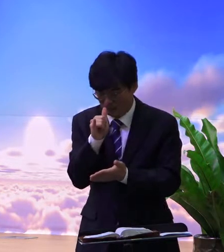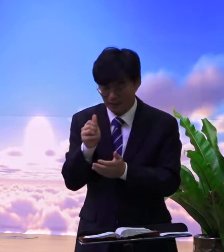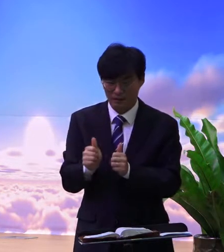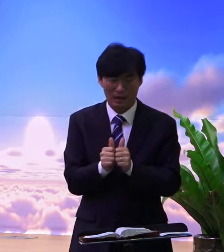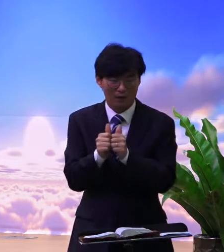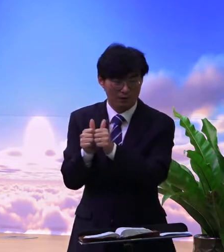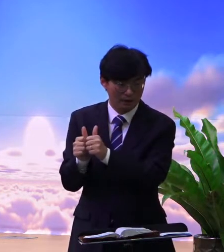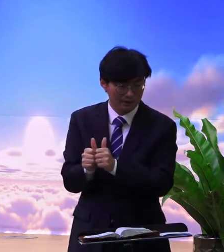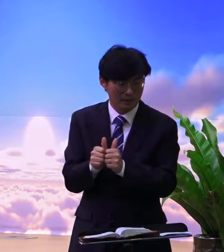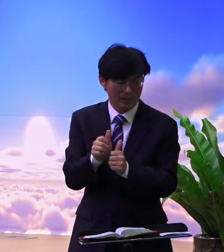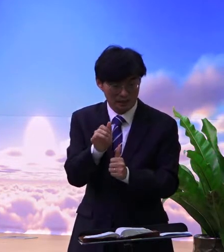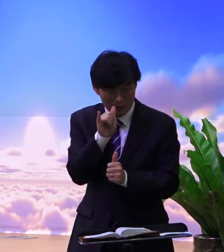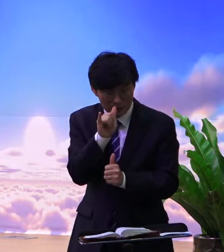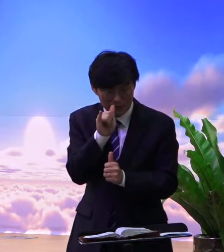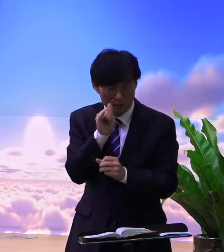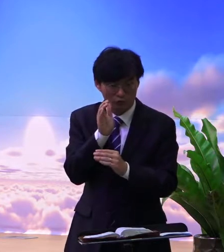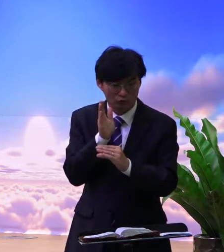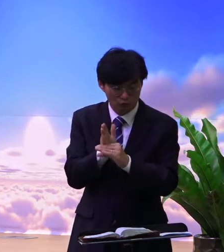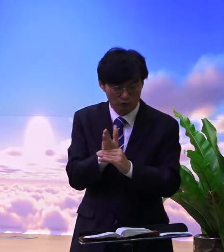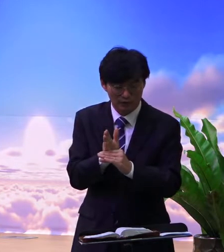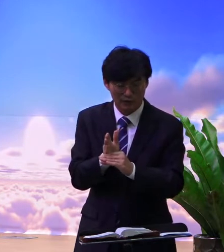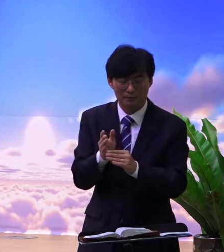하는 것이 문제일 뿐입니다.